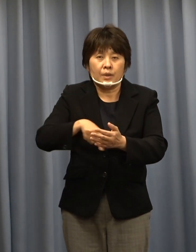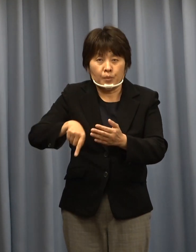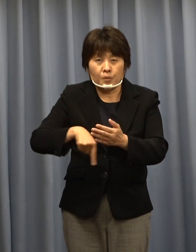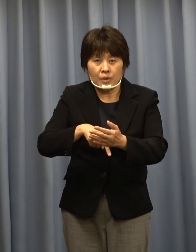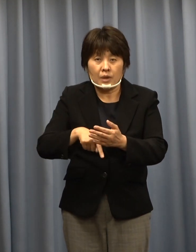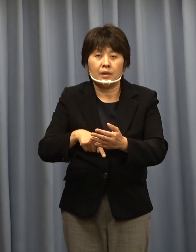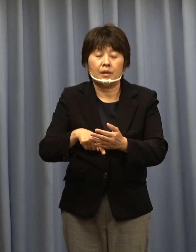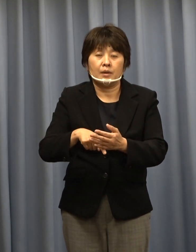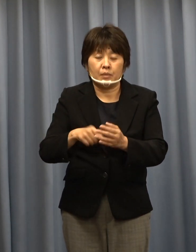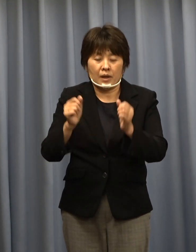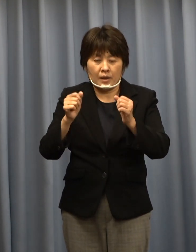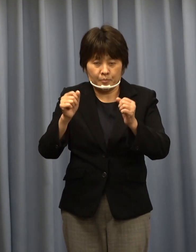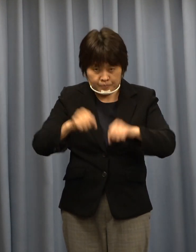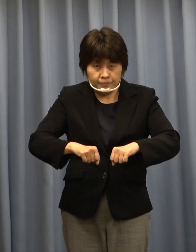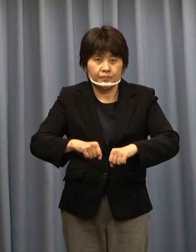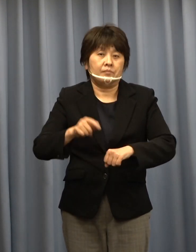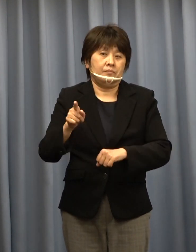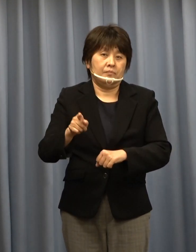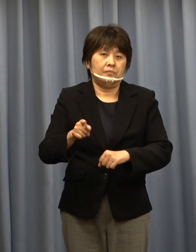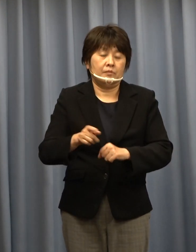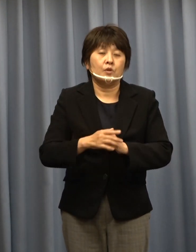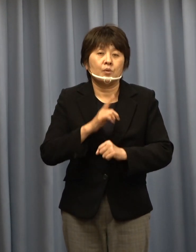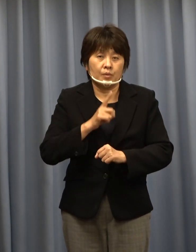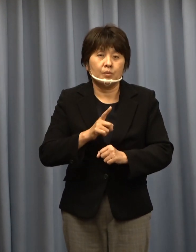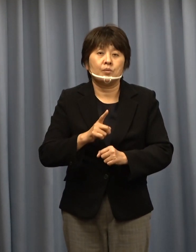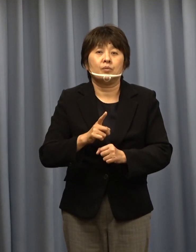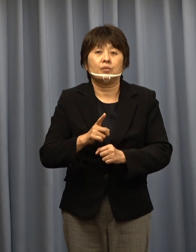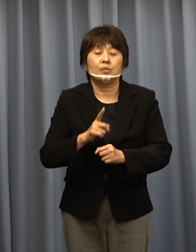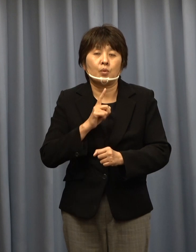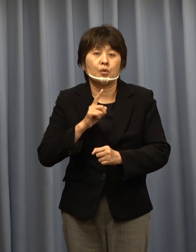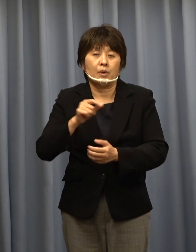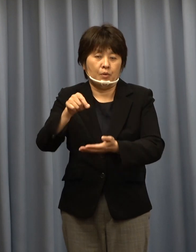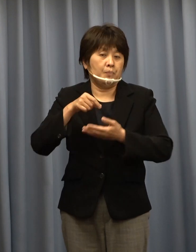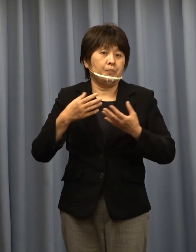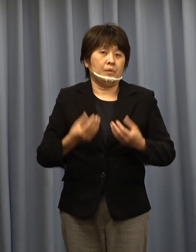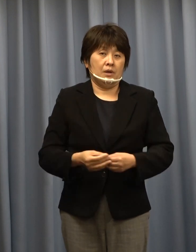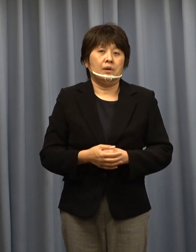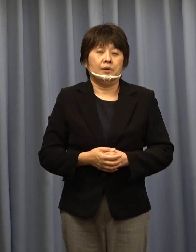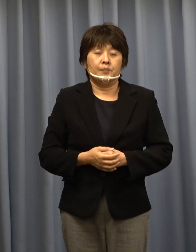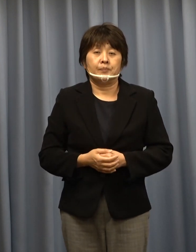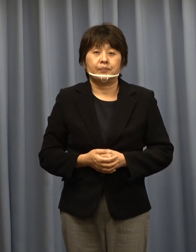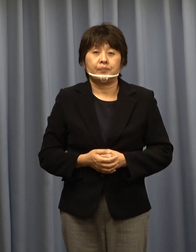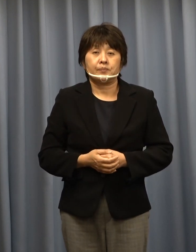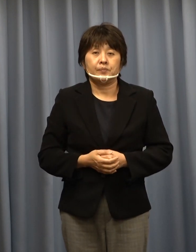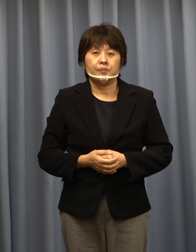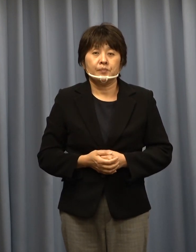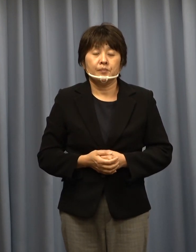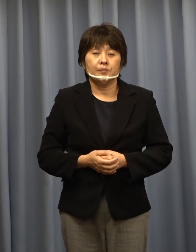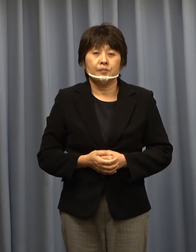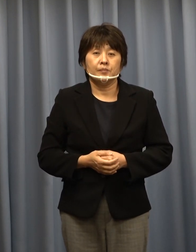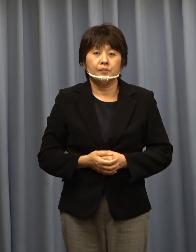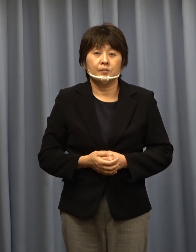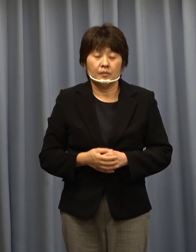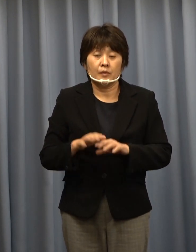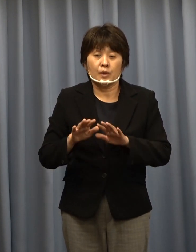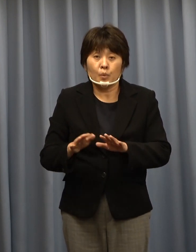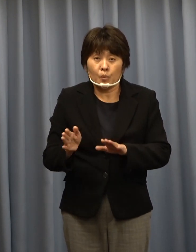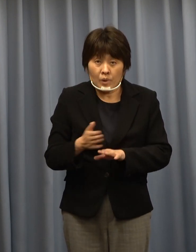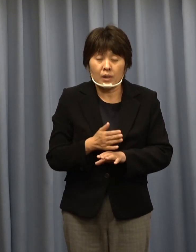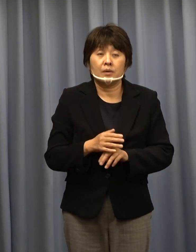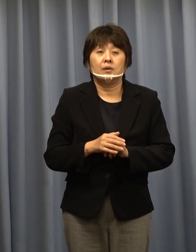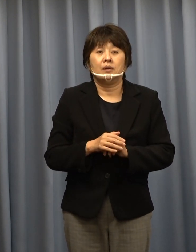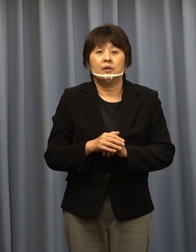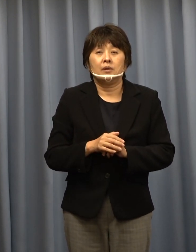について全面的に賛成であるというお言葉をいただきました。なお本日からこれま